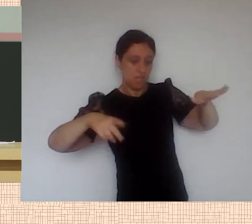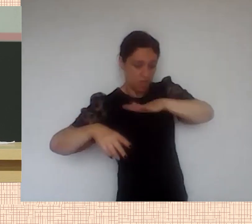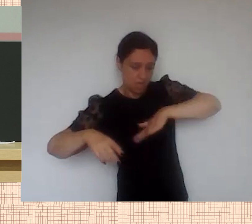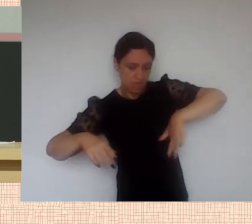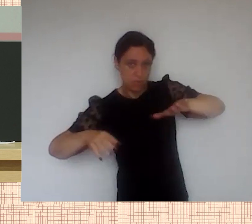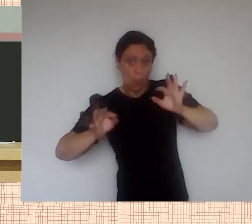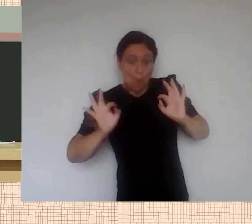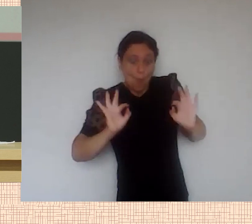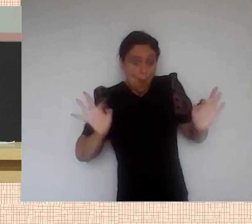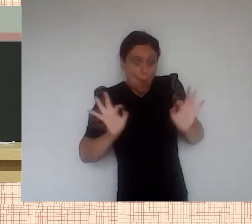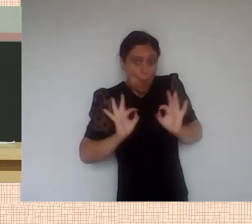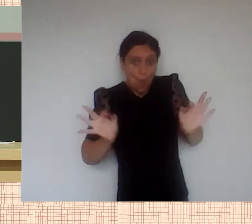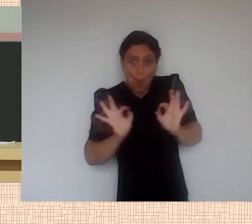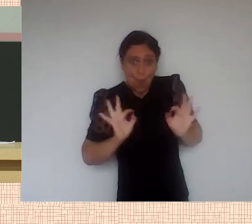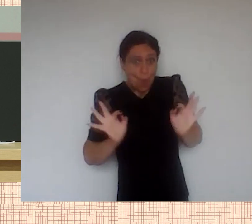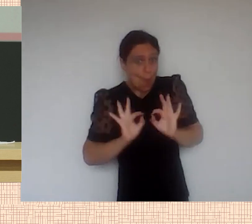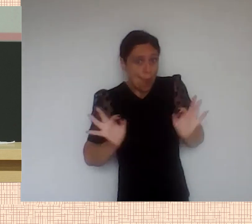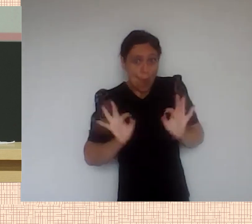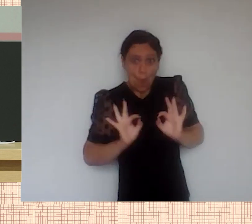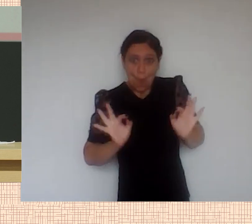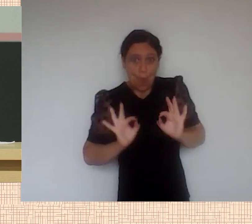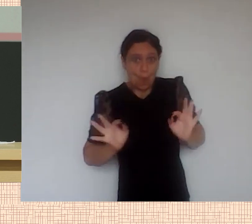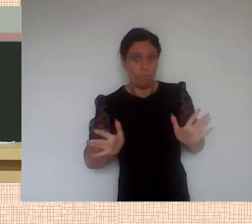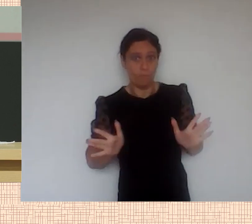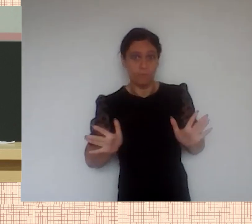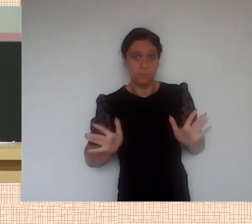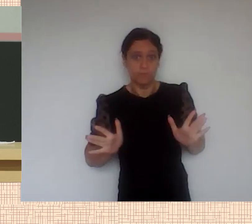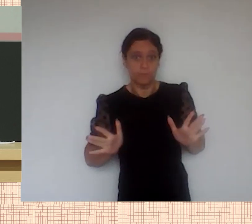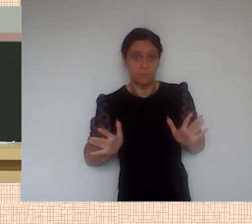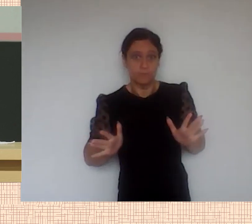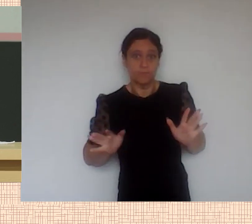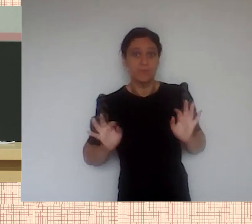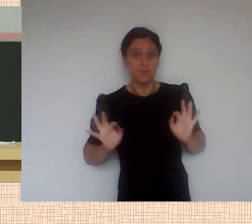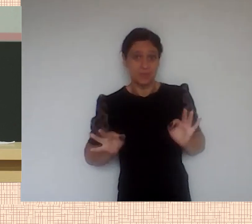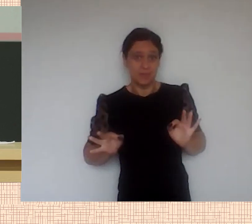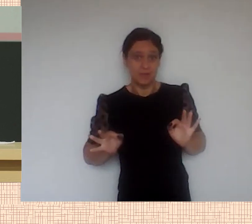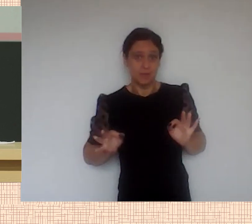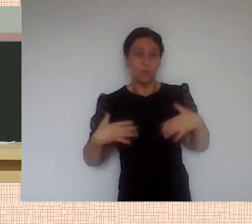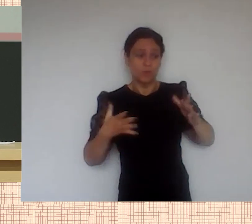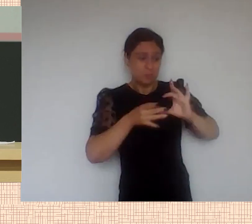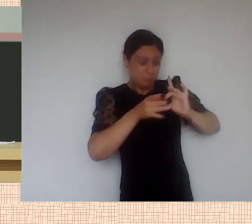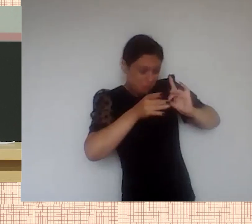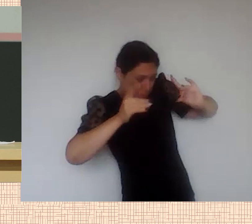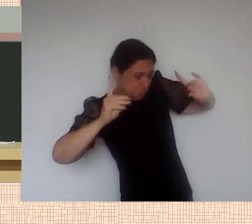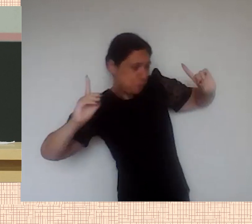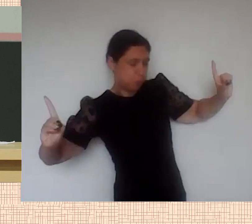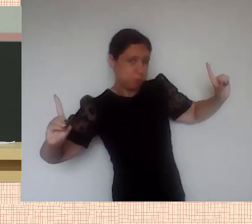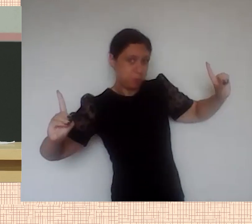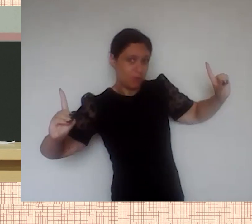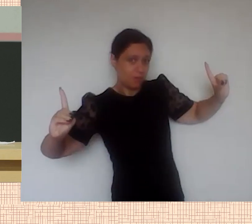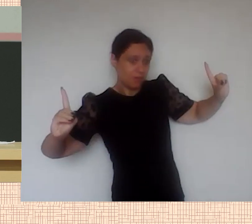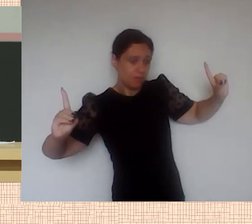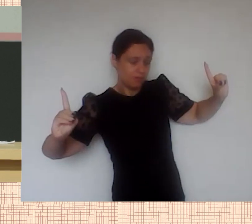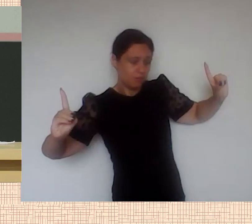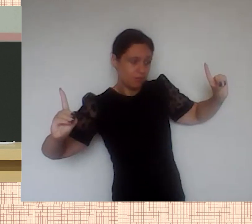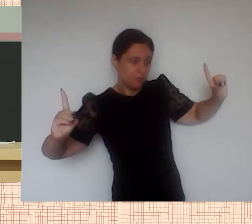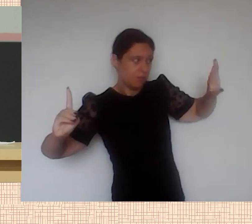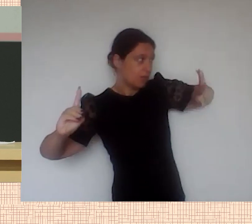do nada. Quando você se desconecta da realidade, o que você tem é